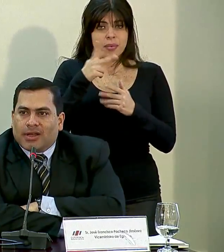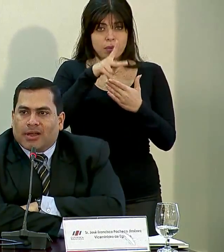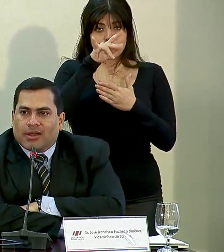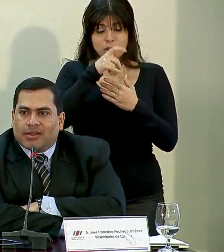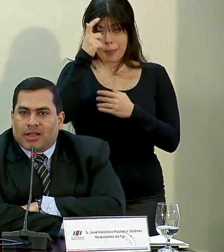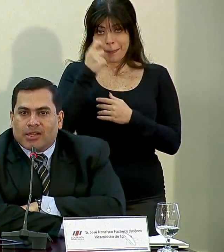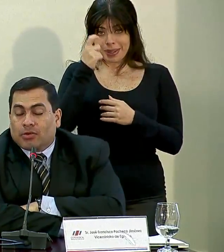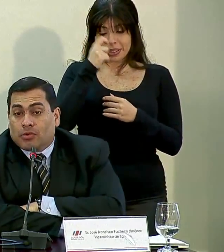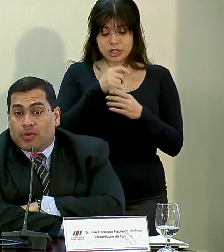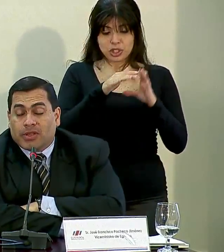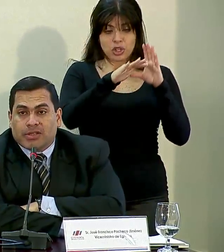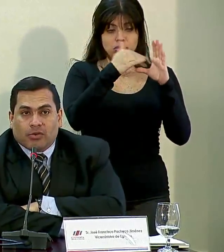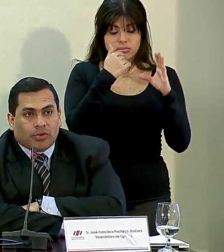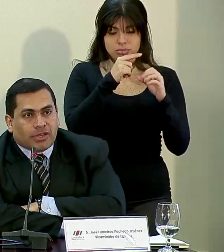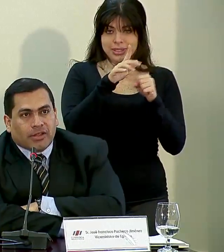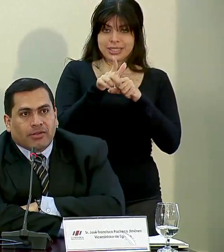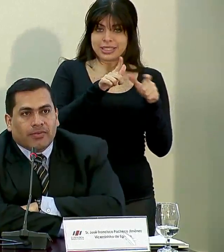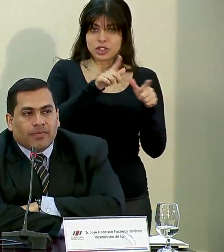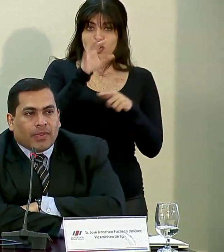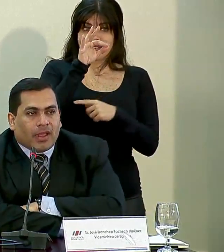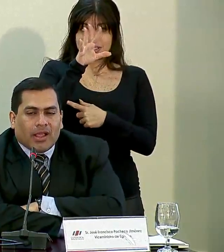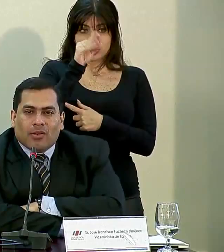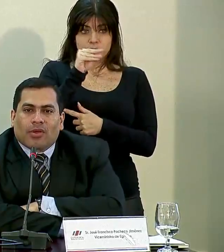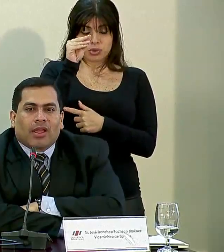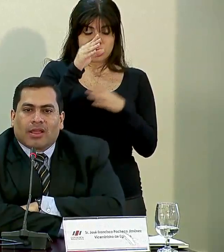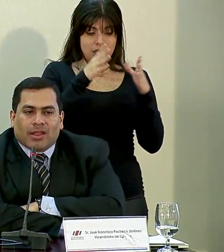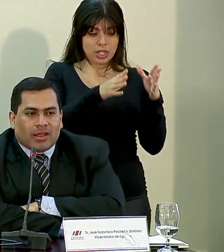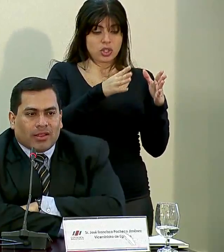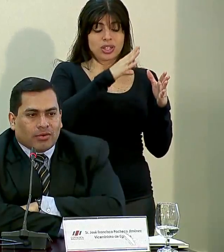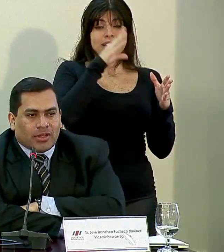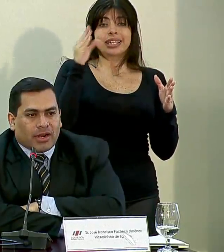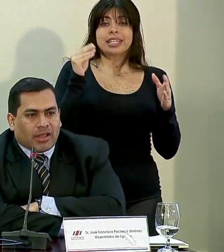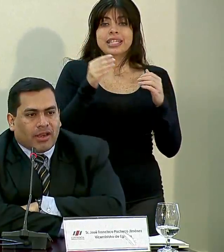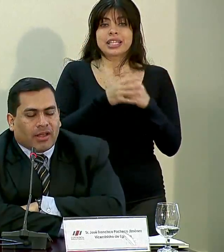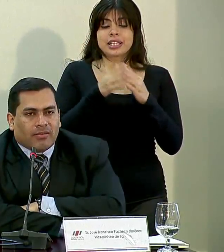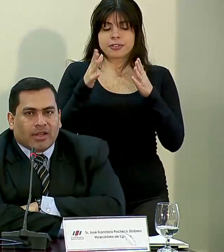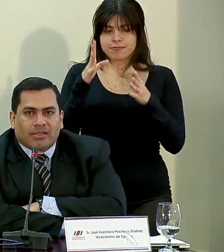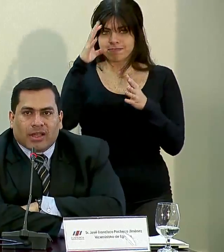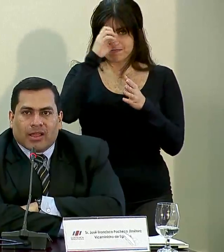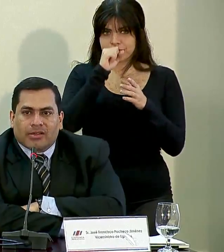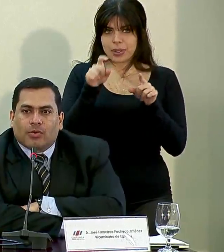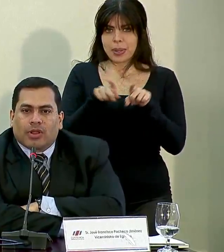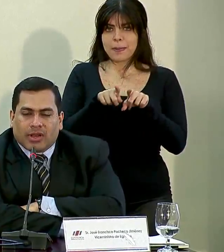pensiones está listo en un 95% y lo que hay que dilucidar aquí